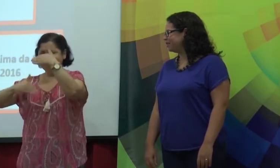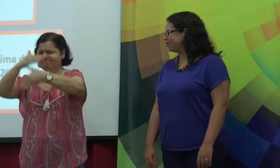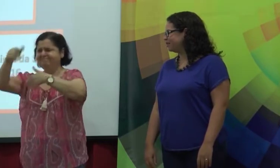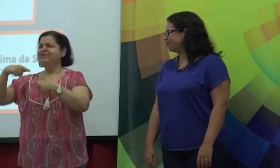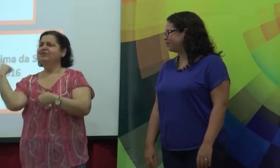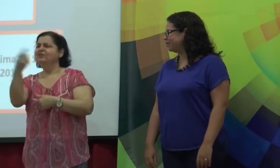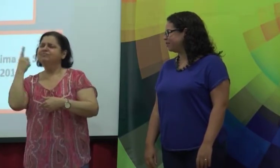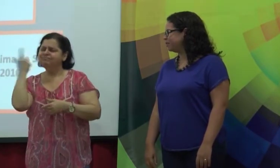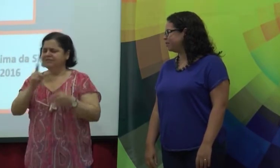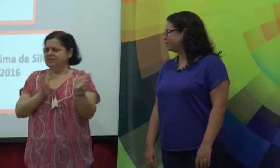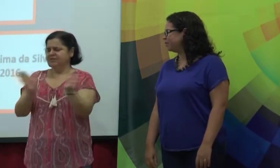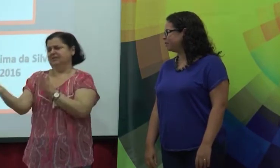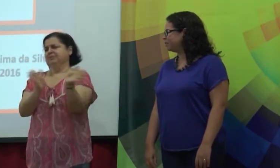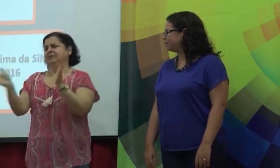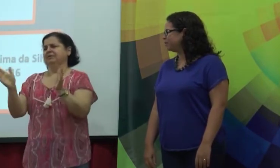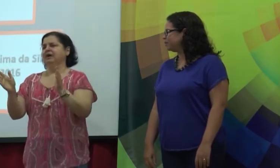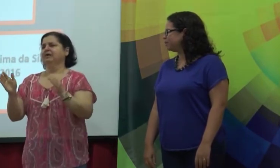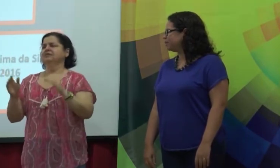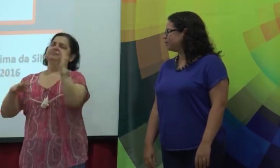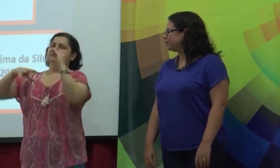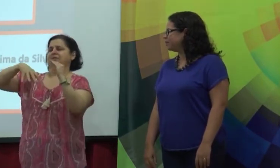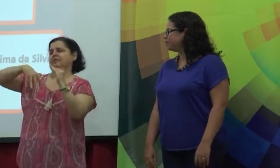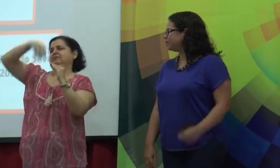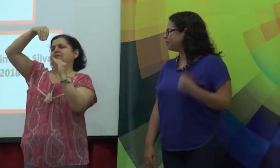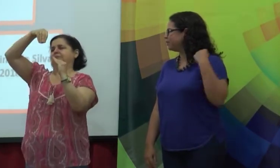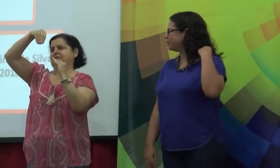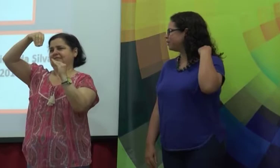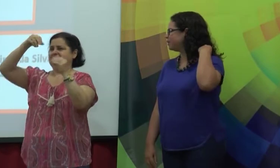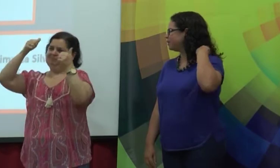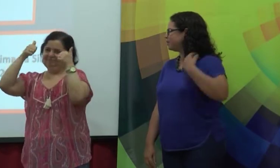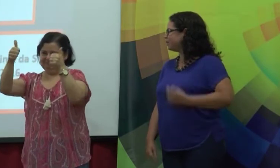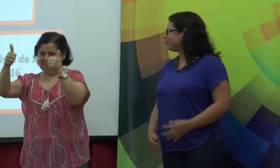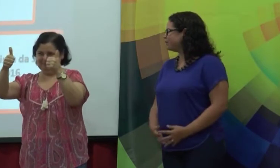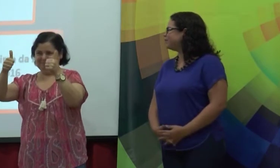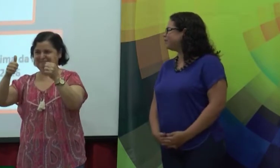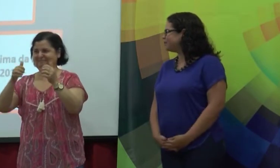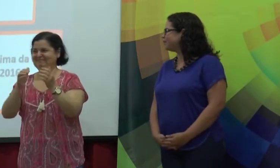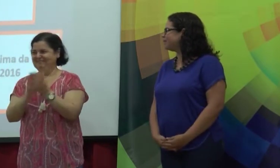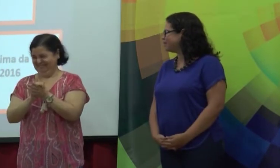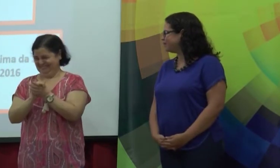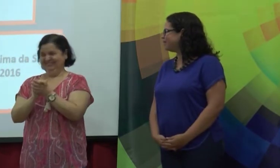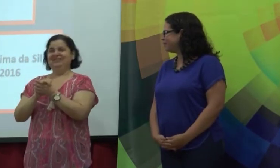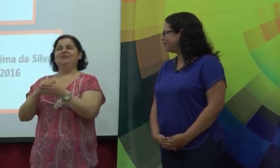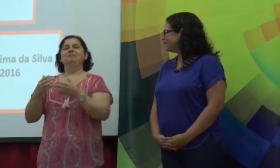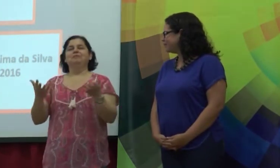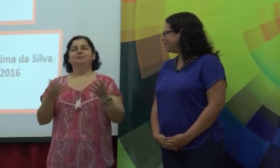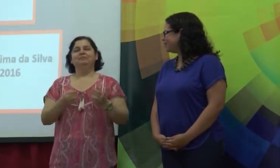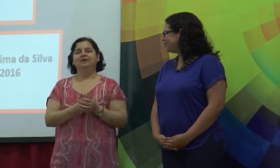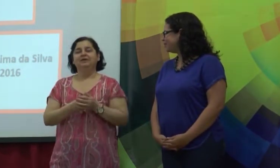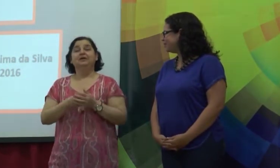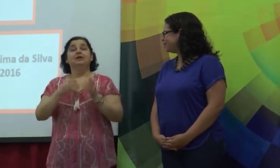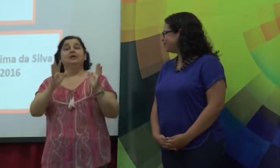Eu acredito que daqui para frente nós vamos ter acessibilidade nas casas espíritas.